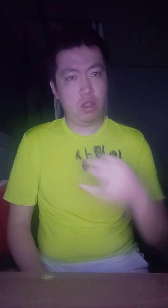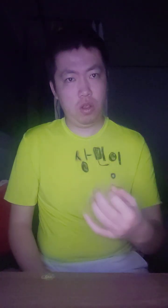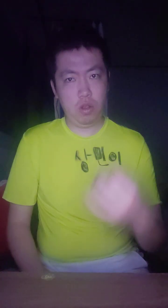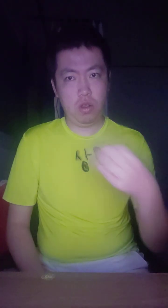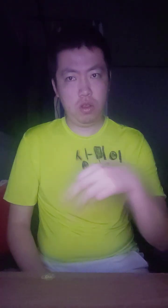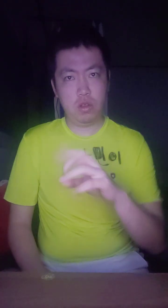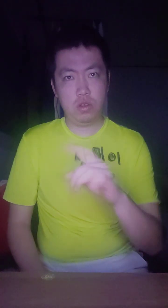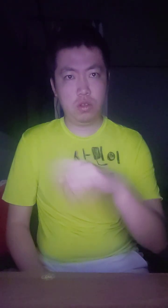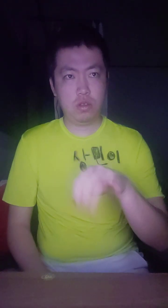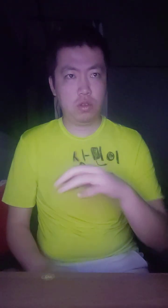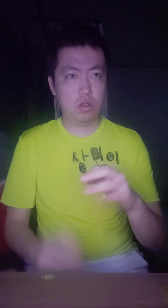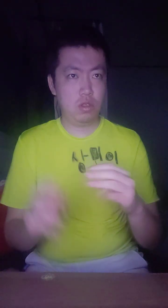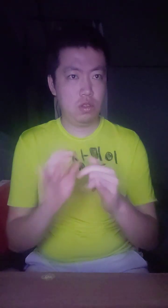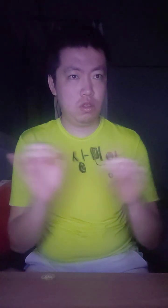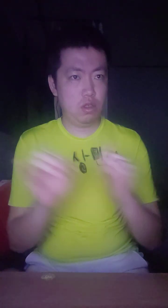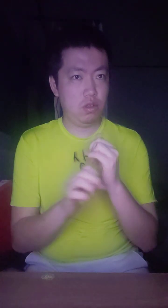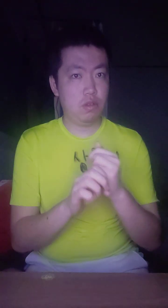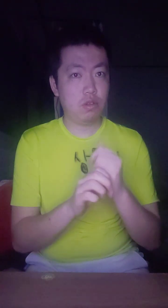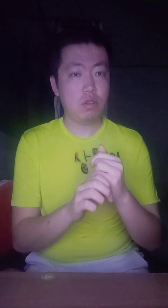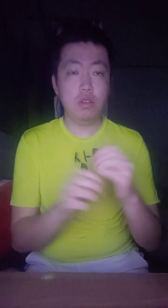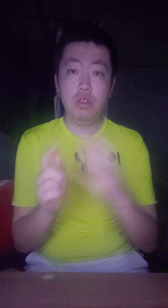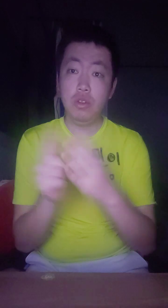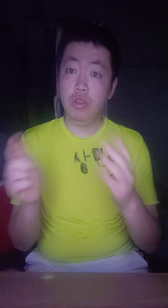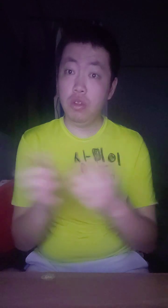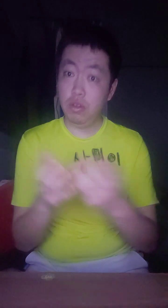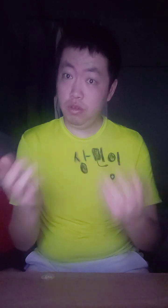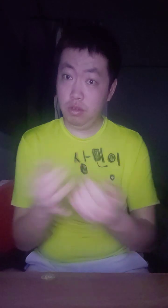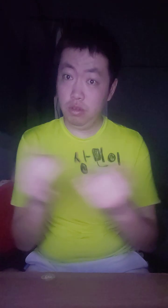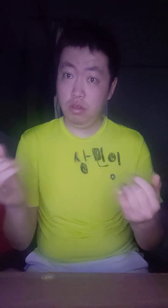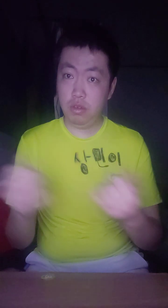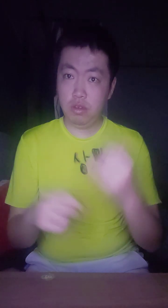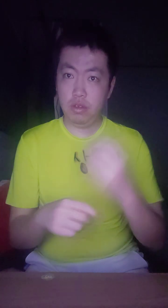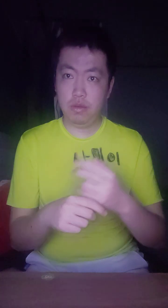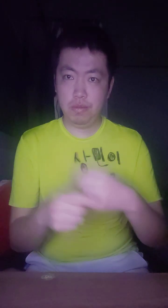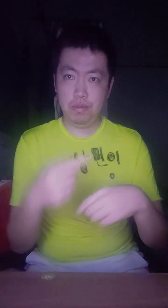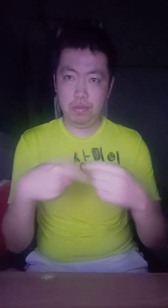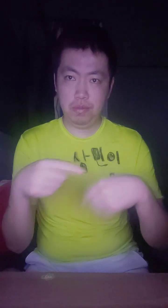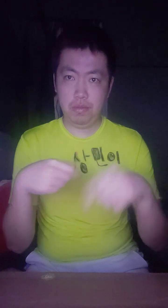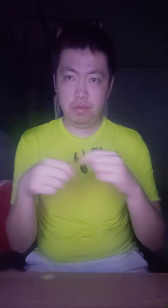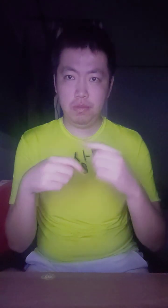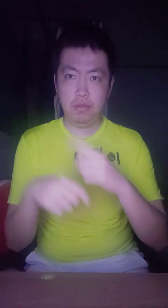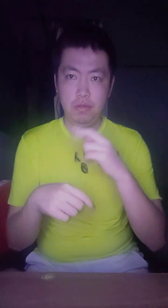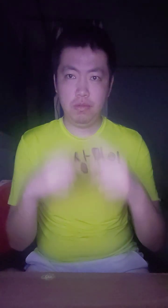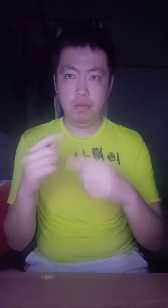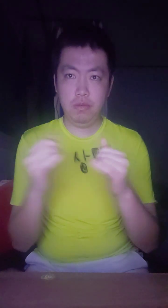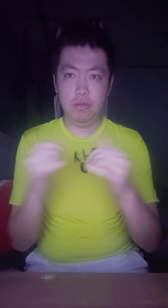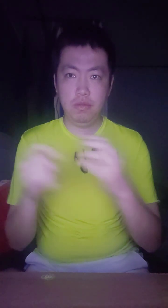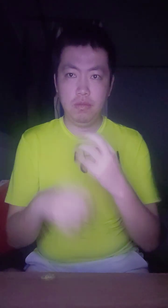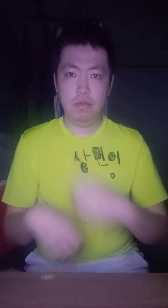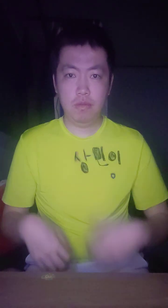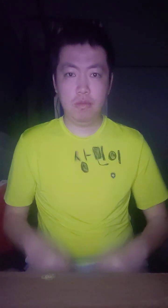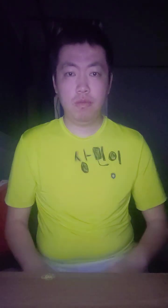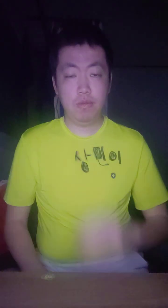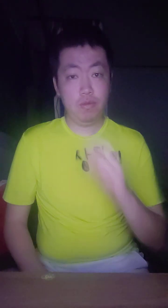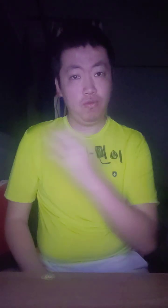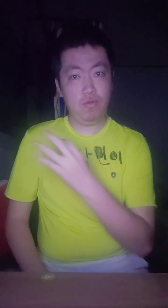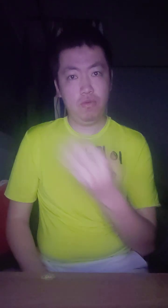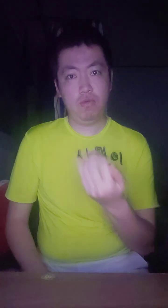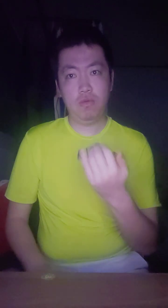부분들이 굉장히 많이 늘어났거든요. 노후 설비에 대해서 교체를 하는 게 좀 중요할 것 같고요. 용량 증설이 좀